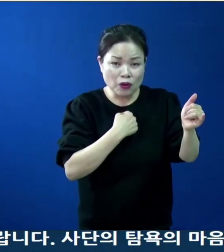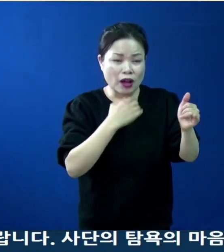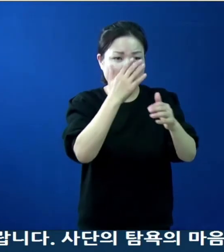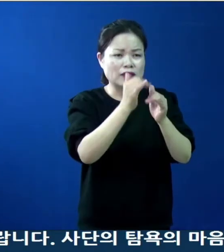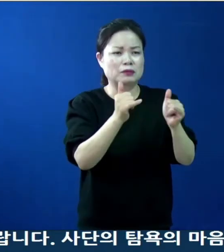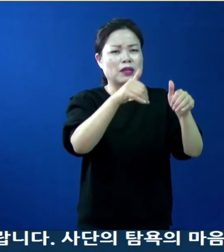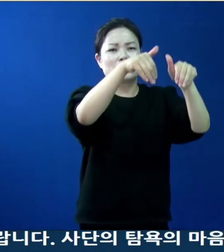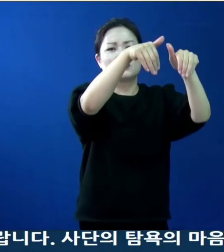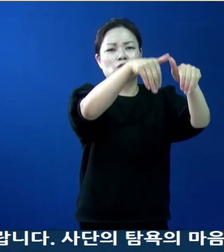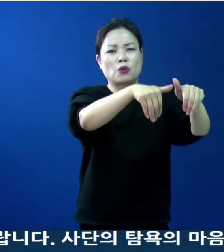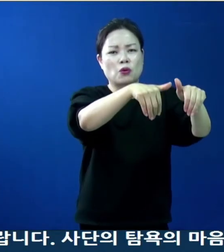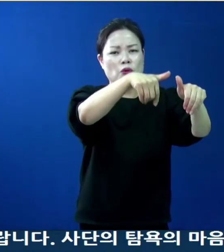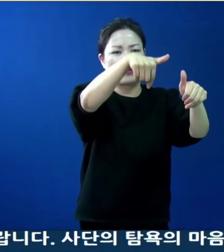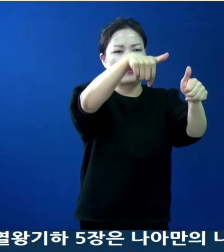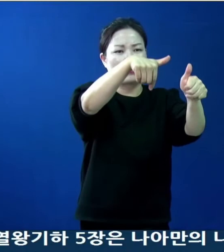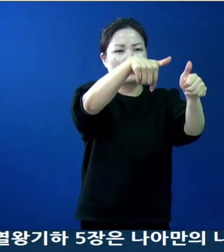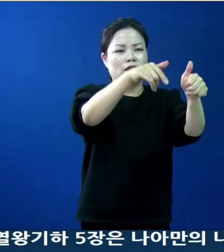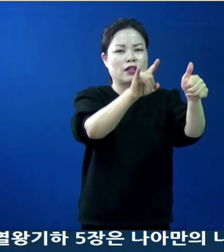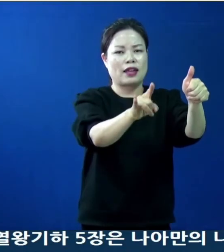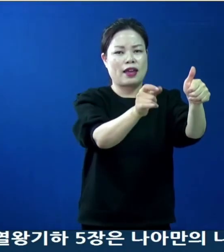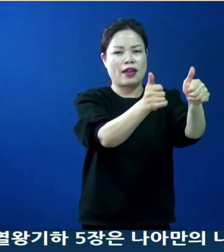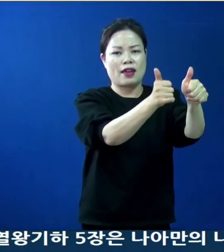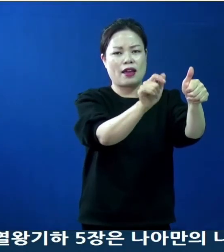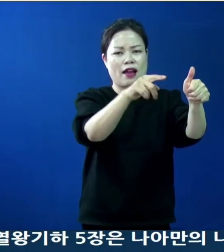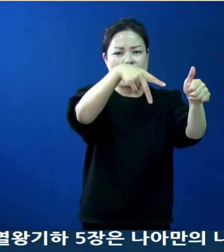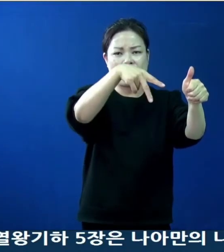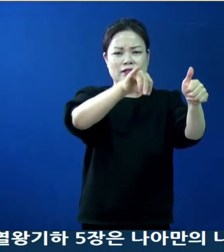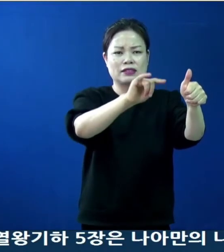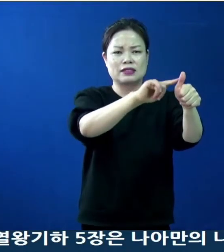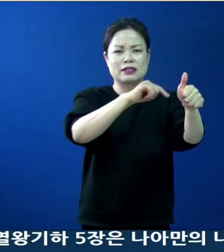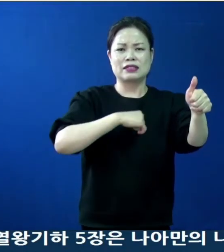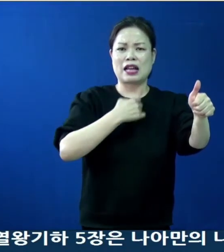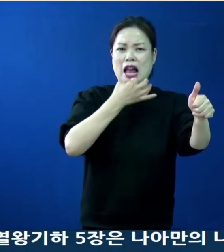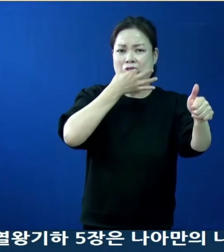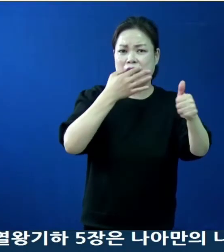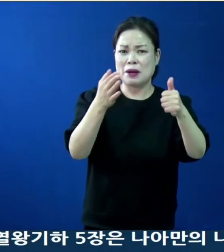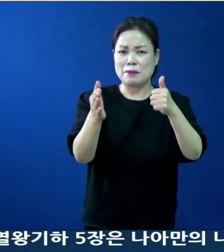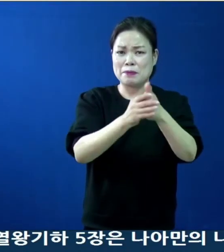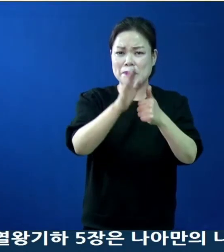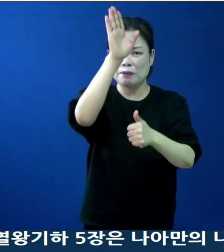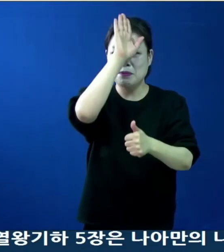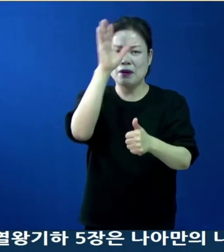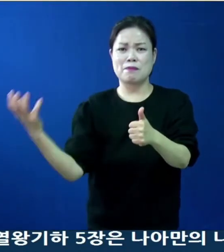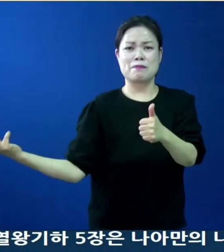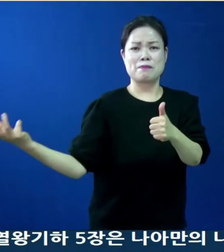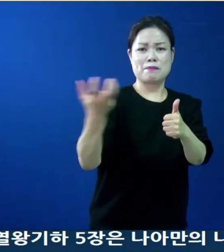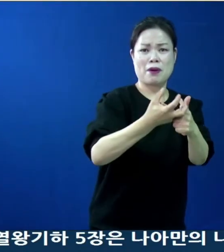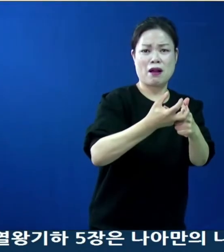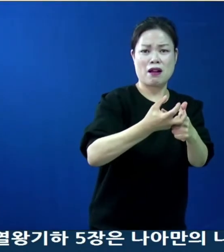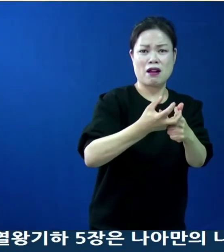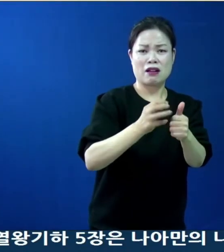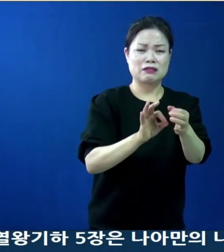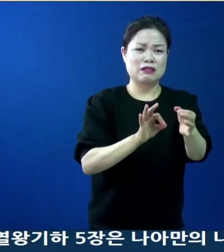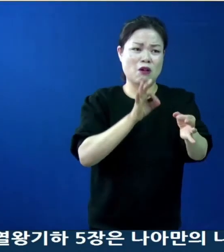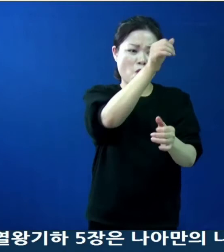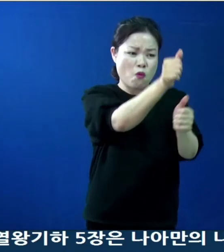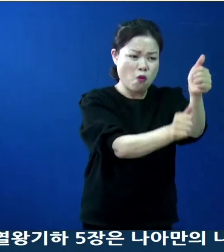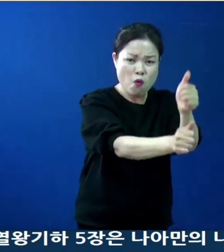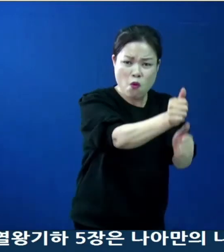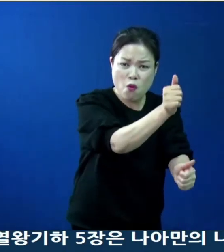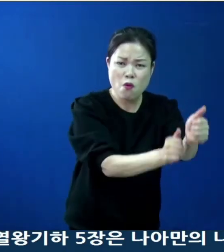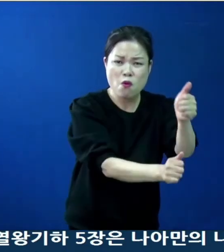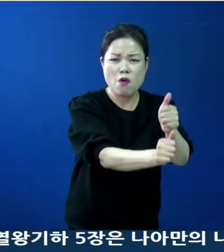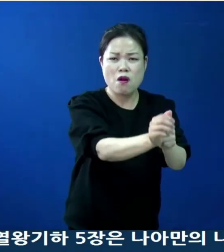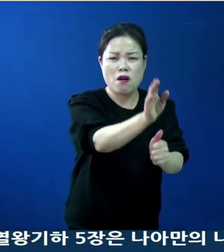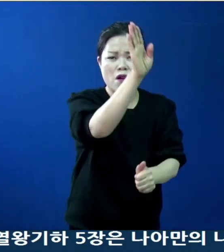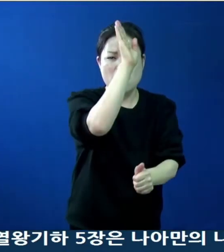종이었던 게하시는 여러분 이 자신의 탐욕으로 나병을 얻는 것으로 영원히 나명을 얻는 것으로, 자손까지